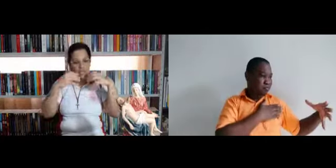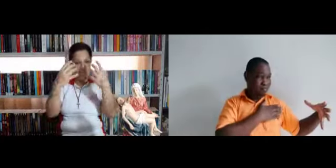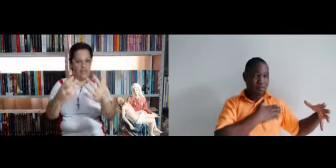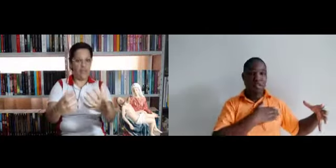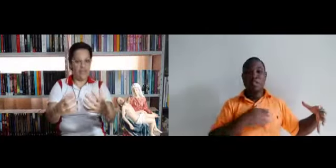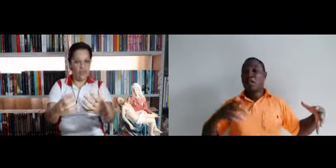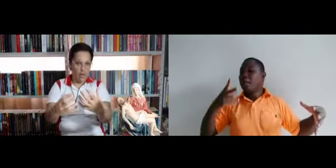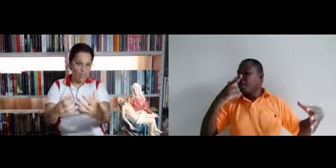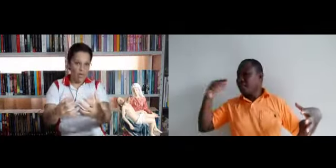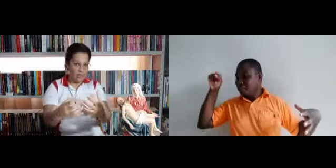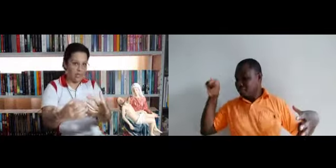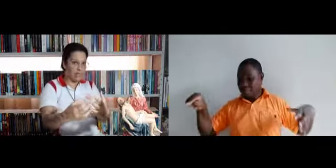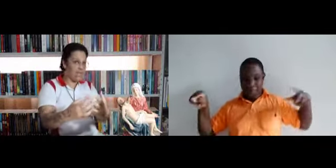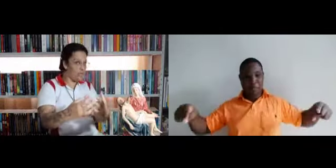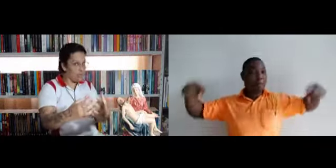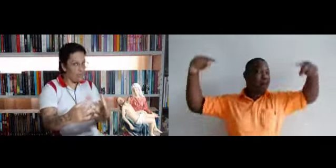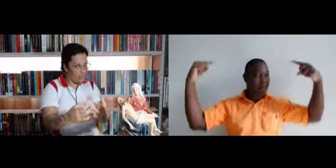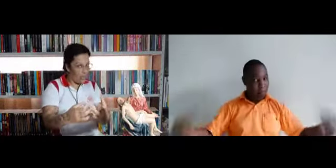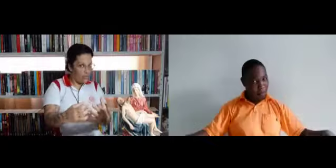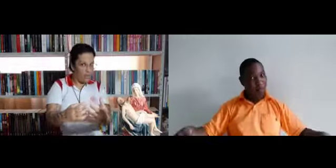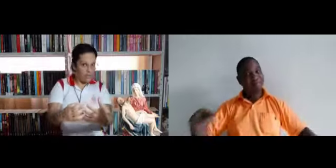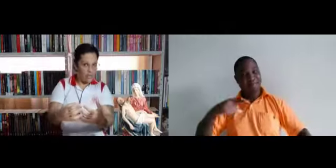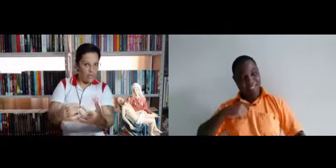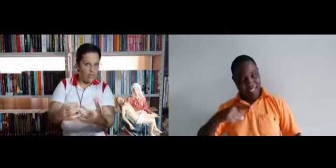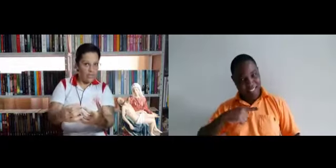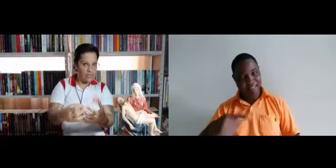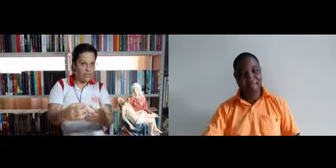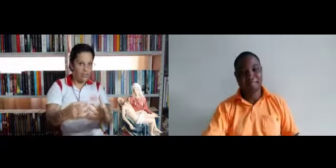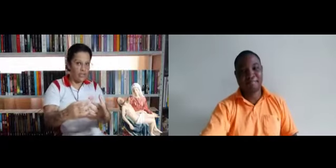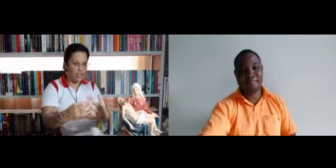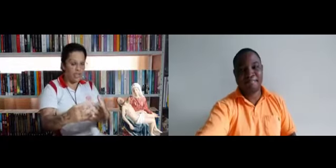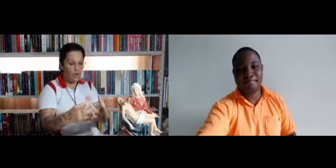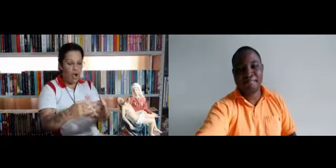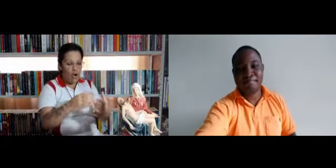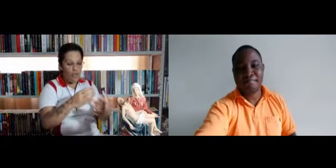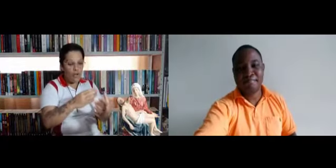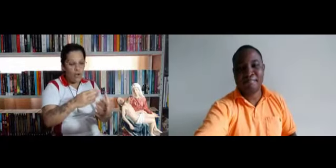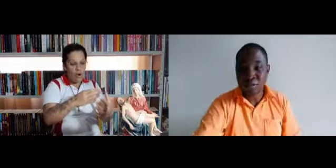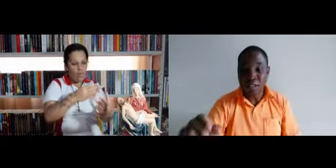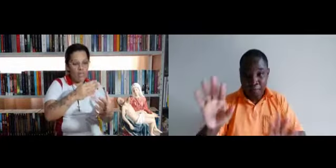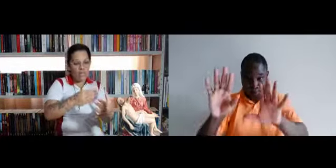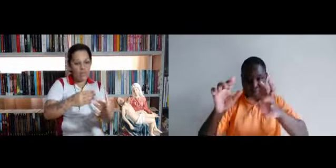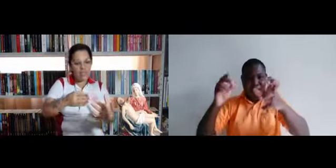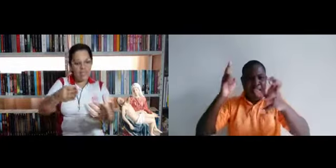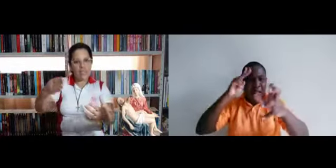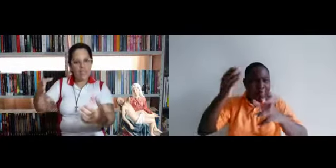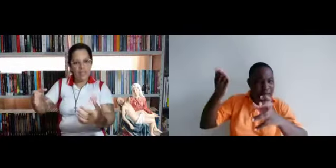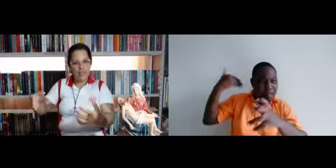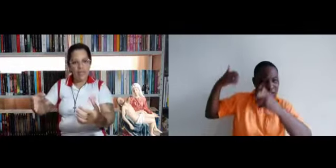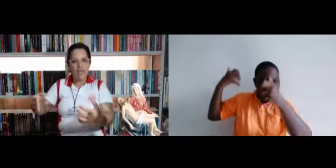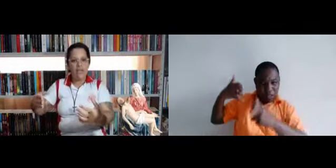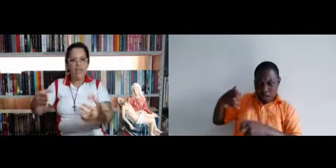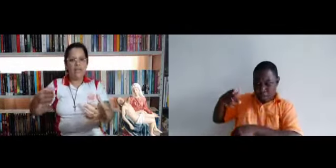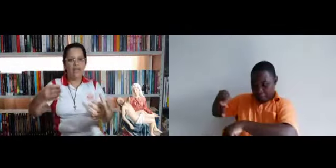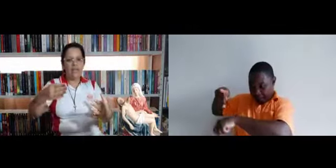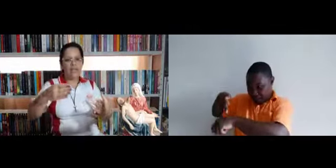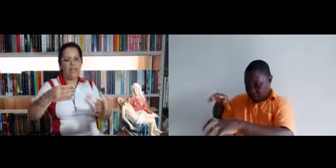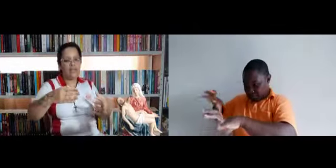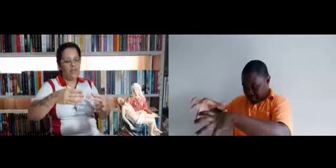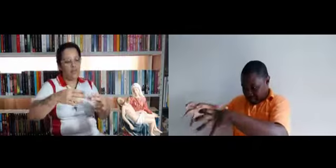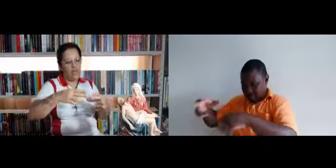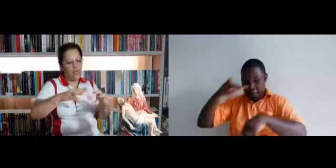O que se verificou após o assassinato do arquiduque austríaco Francisco Ferdinando foi uma sucessiva